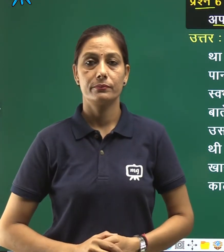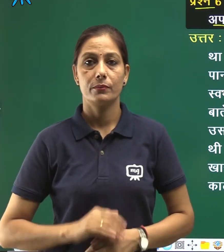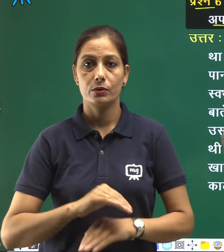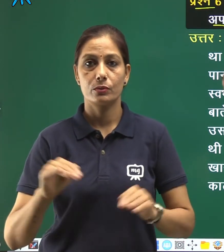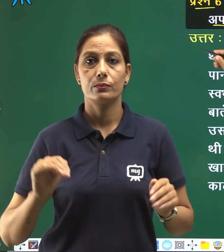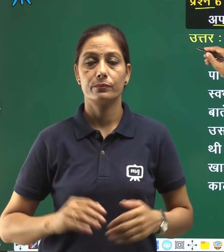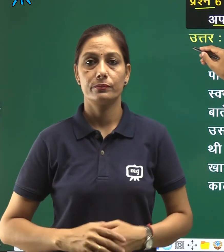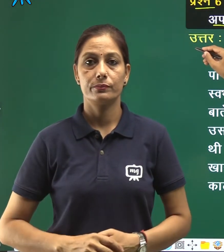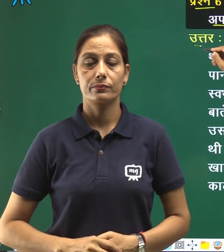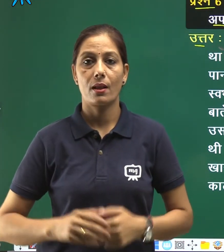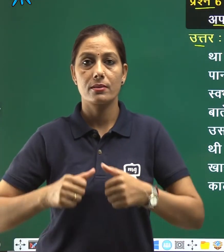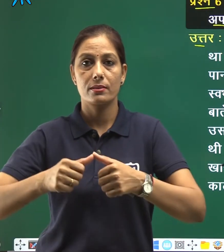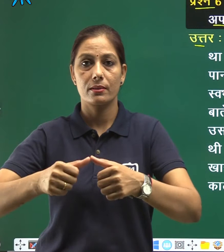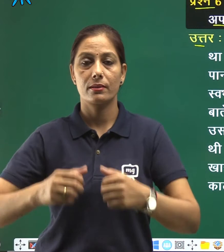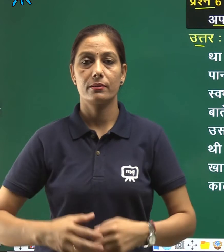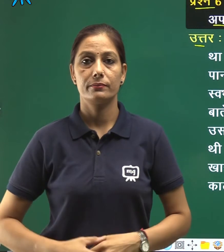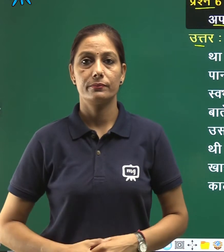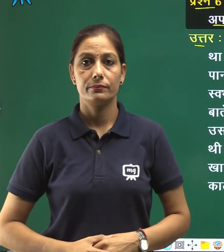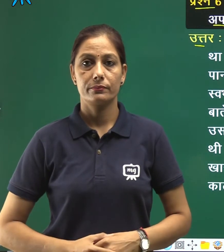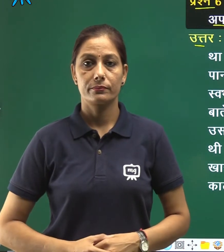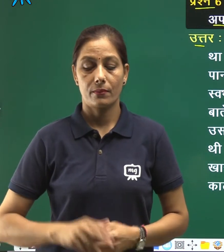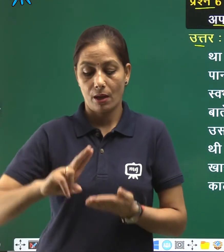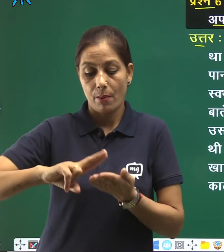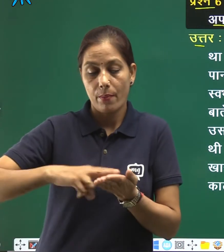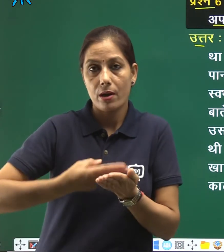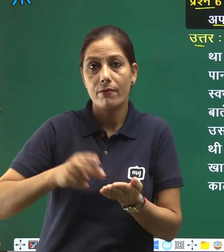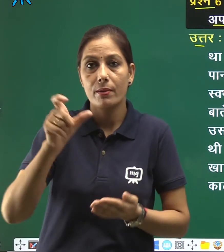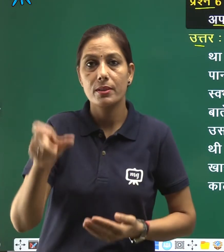बच्चों, उत्तर है पान वाला